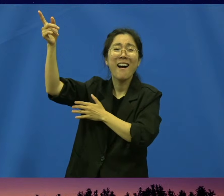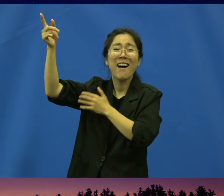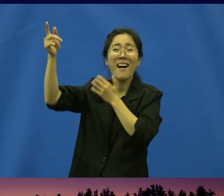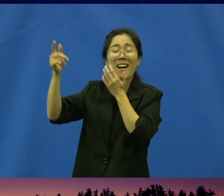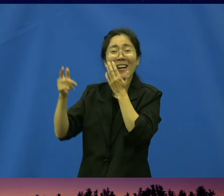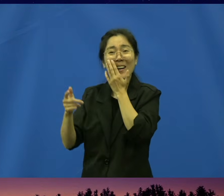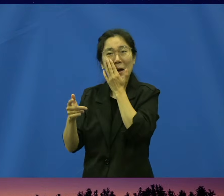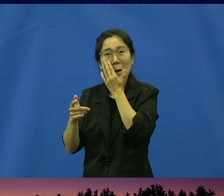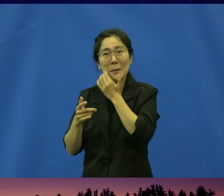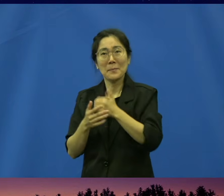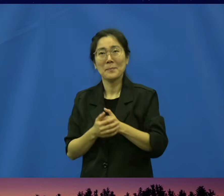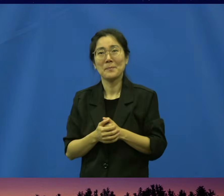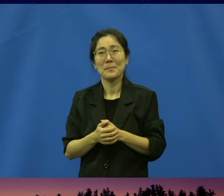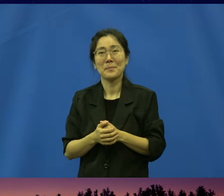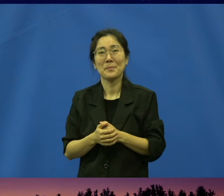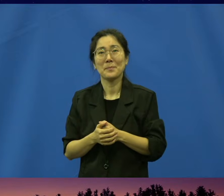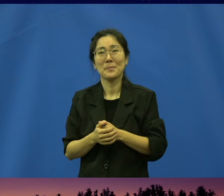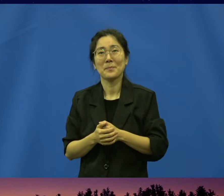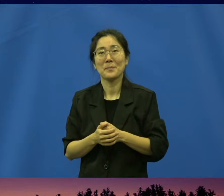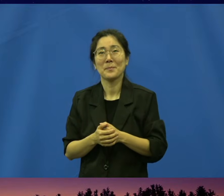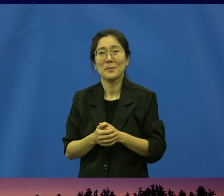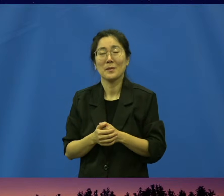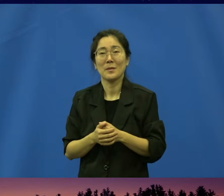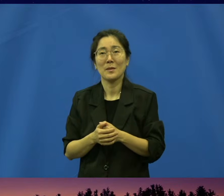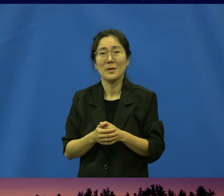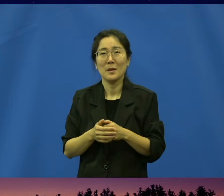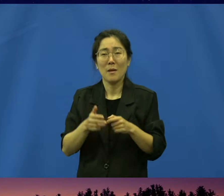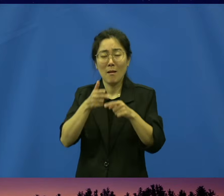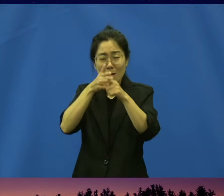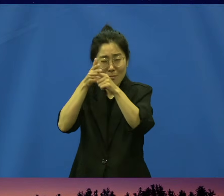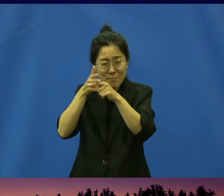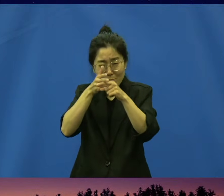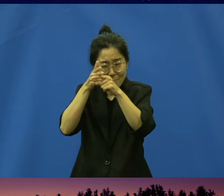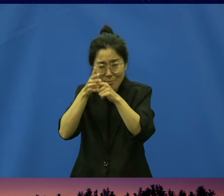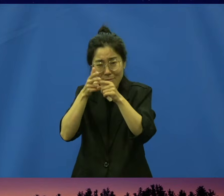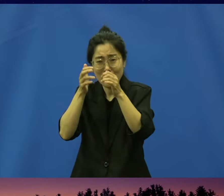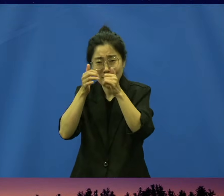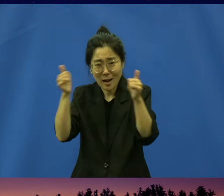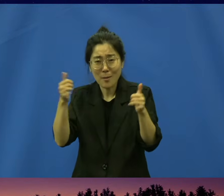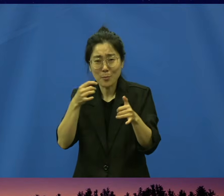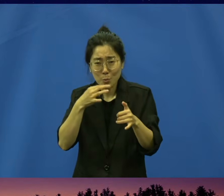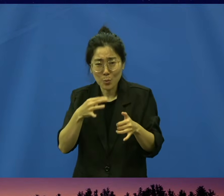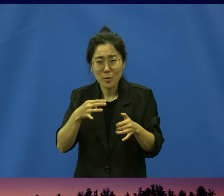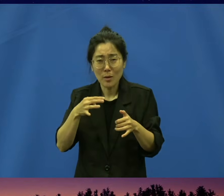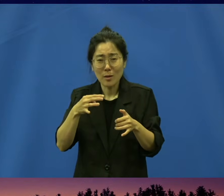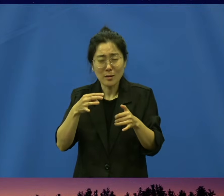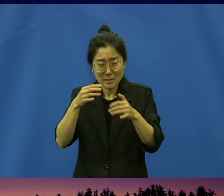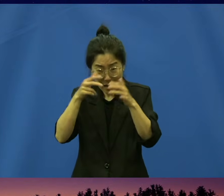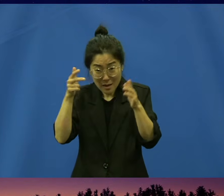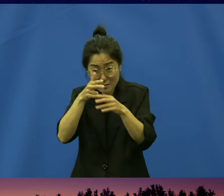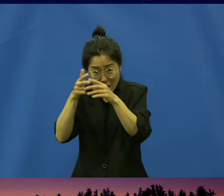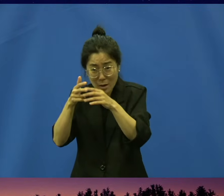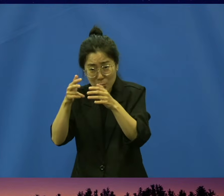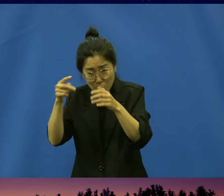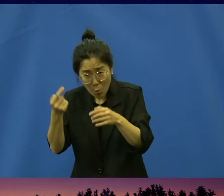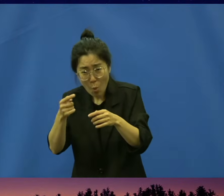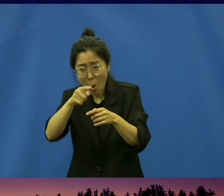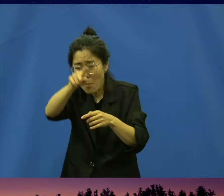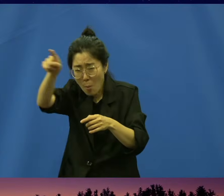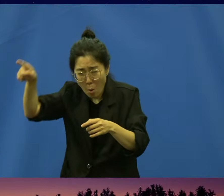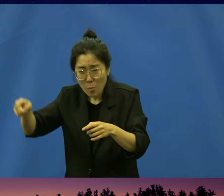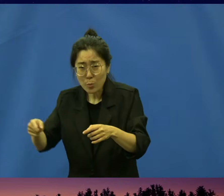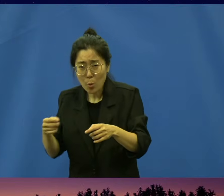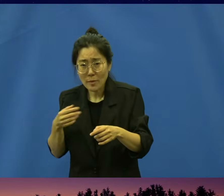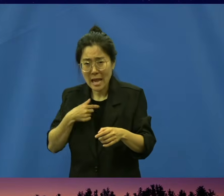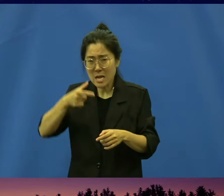안 들어갔네, 뭐 촬영 감독 중에 한 분이 뭐 이 생각한다면은 그게 어렵잖아요, 그죠? 그런 것이 없는 거예요. 전부